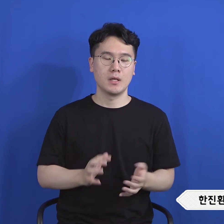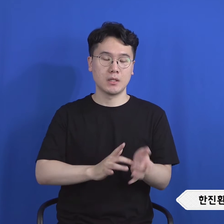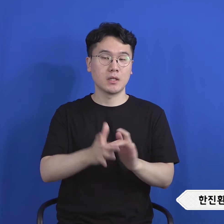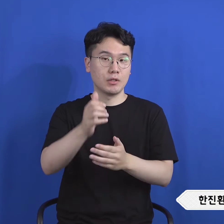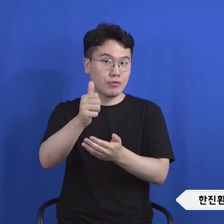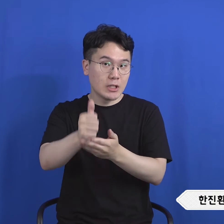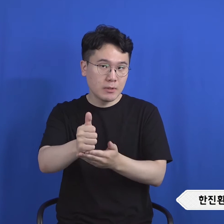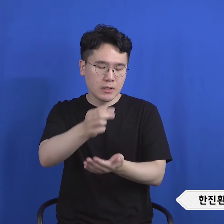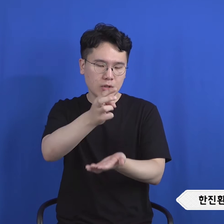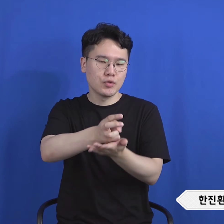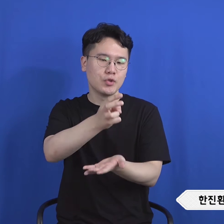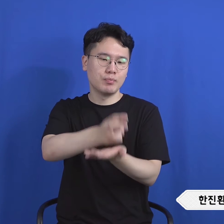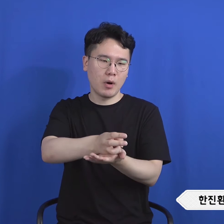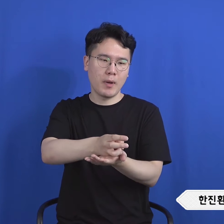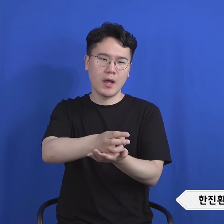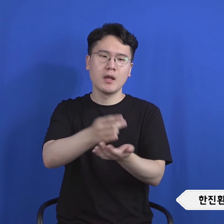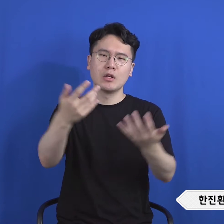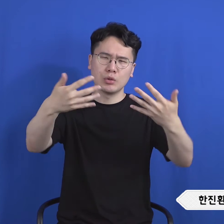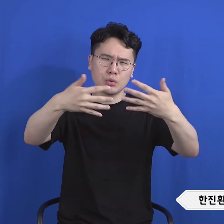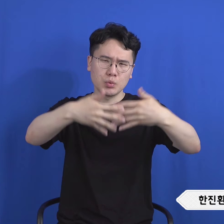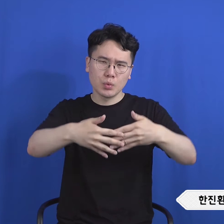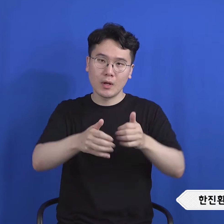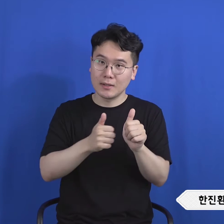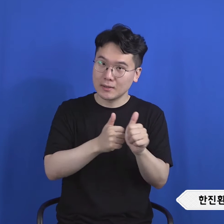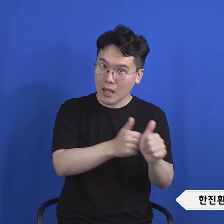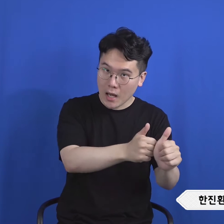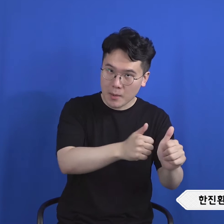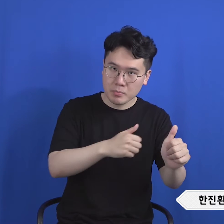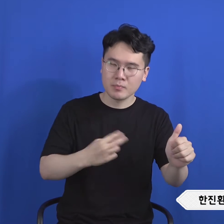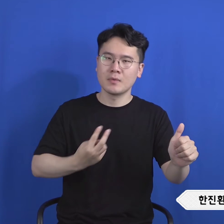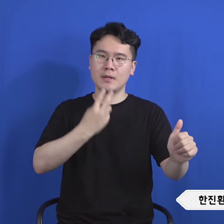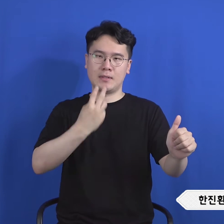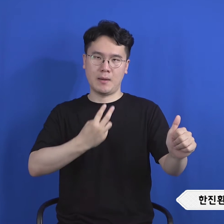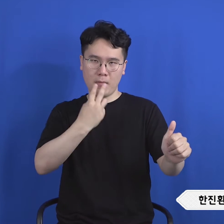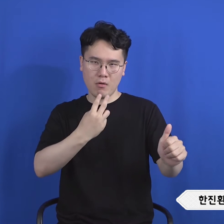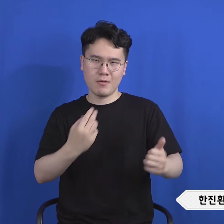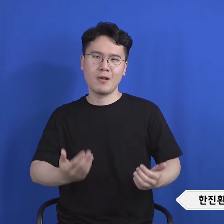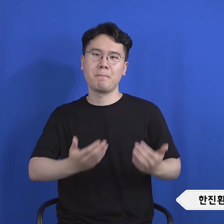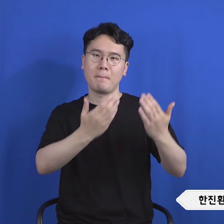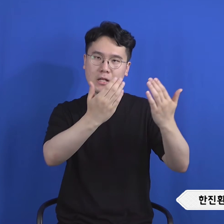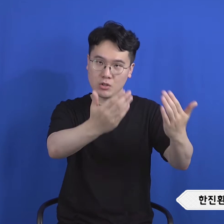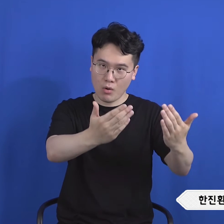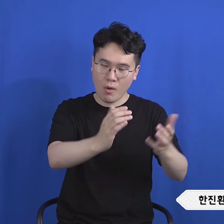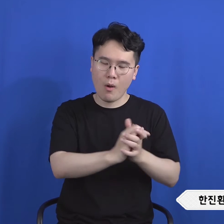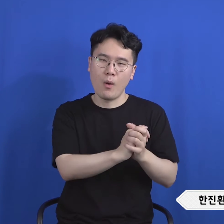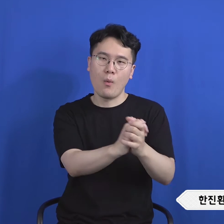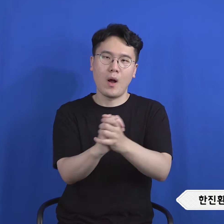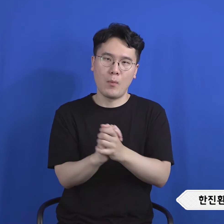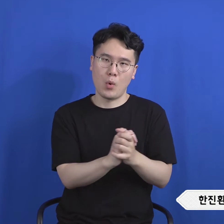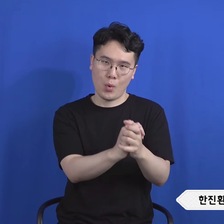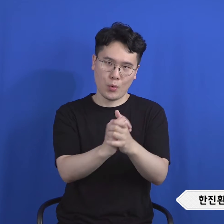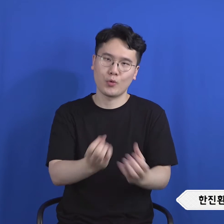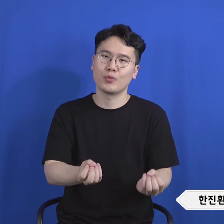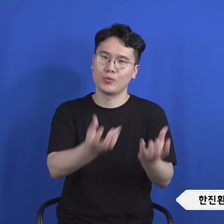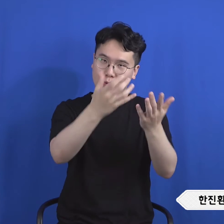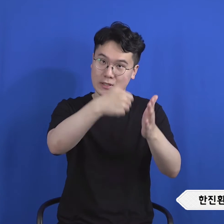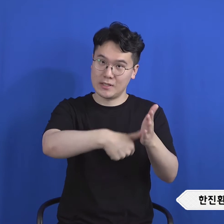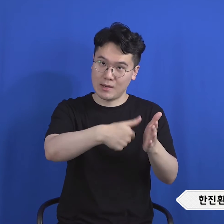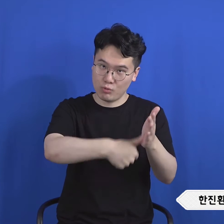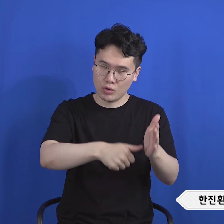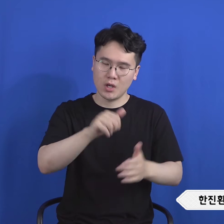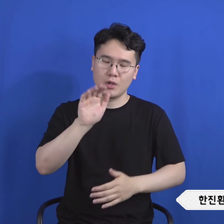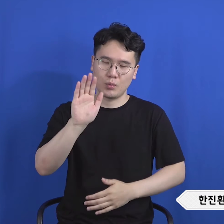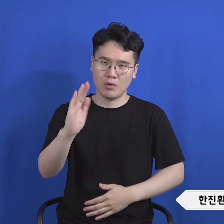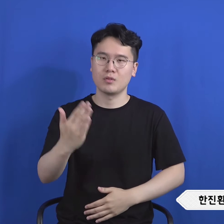예수님이 율법의 요구를 따라서 자신의 생명을 바쳐서 화목제물이 되어주셨습니다. 그래서